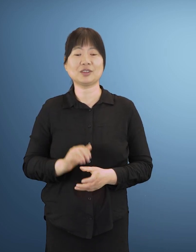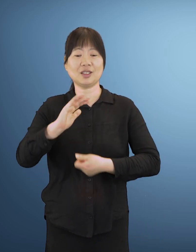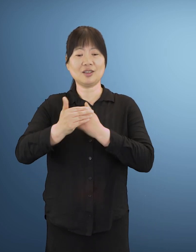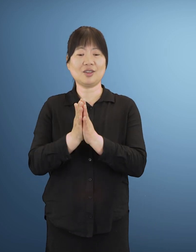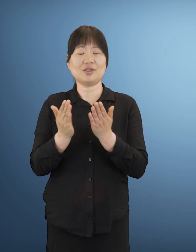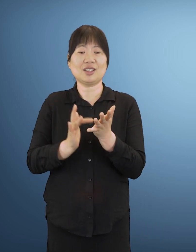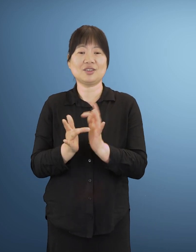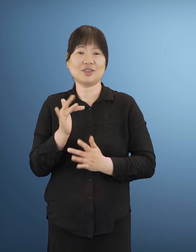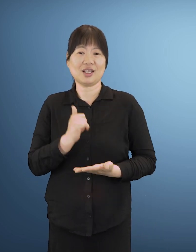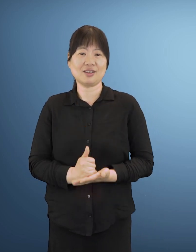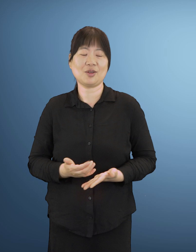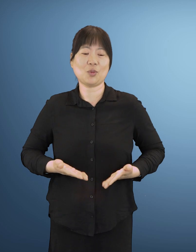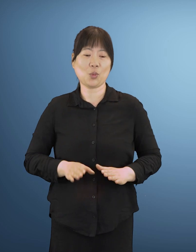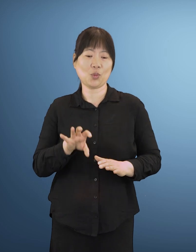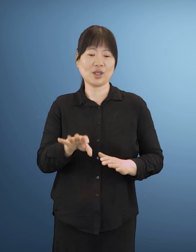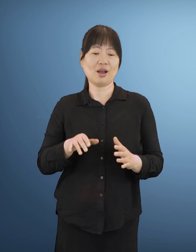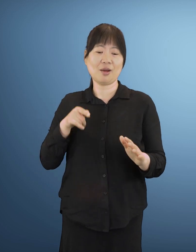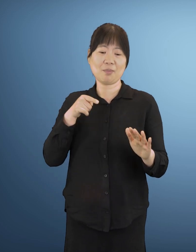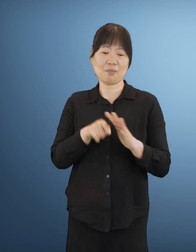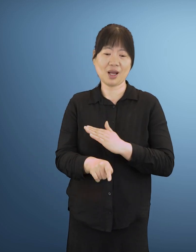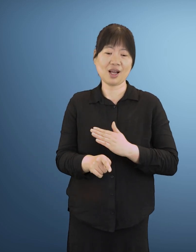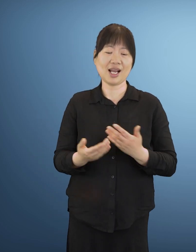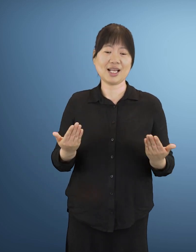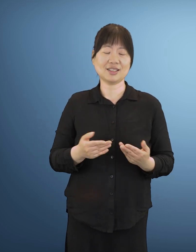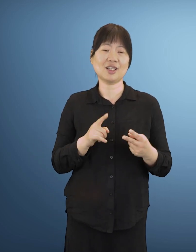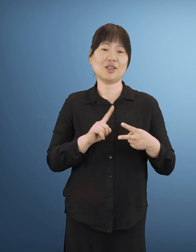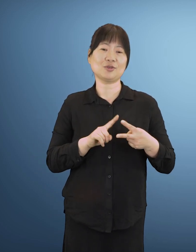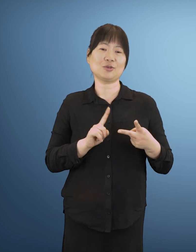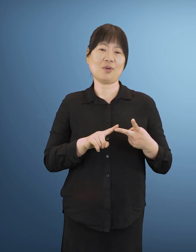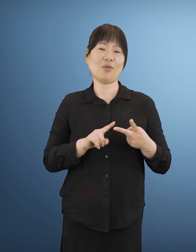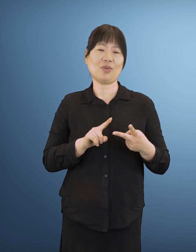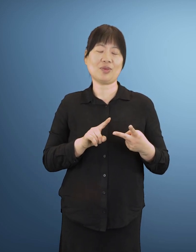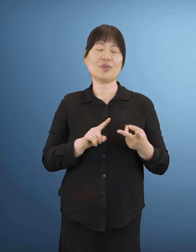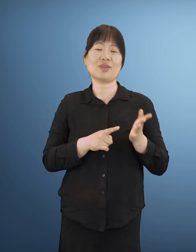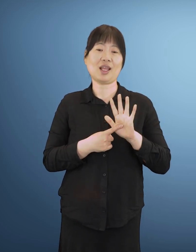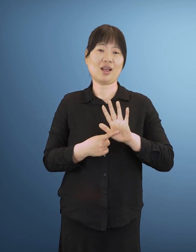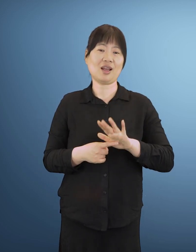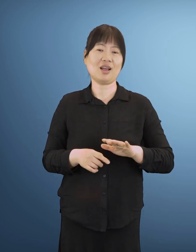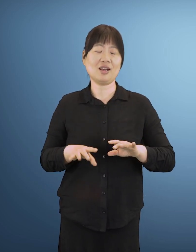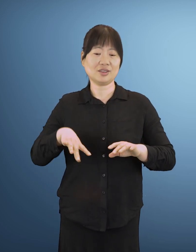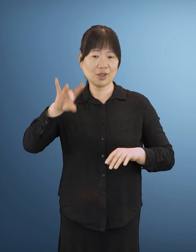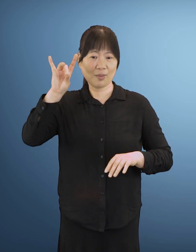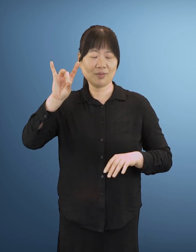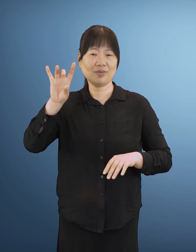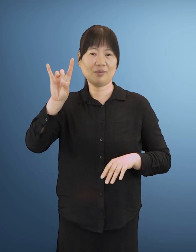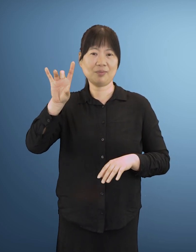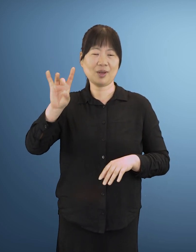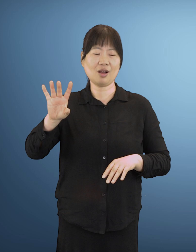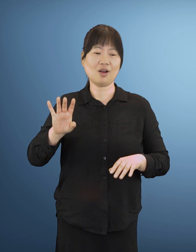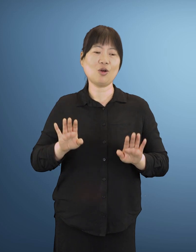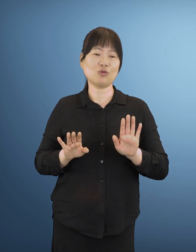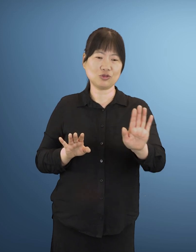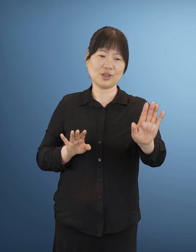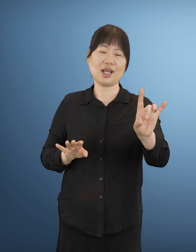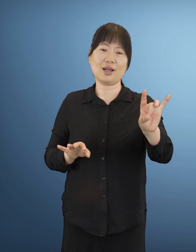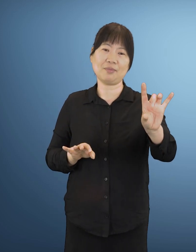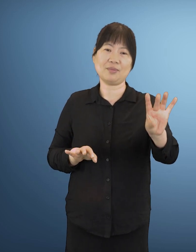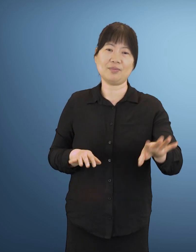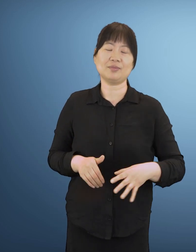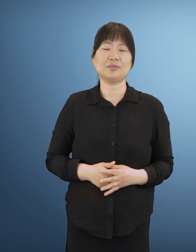성경에는 예수님이 고향을 방문한 일이 2번 등장을 해요. 초기에 한 번, 후기에 한 번.